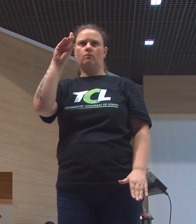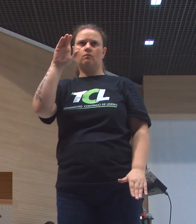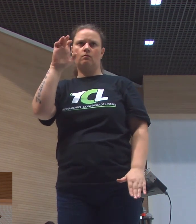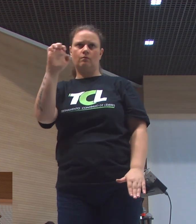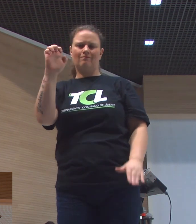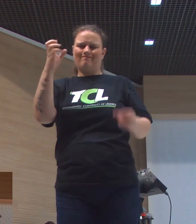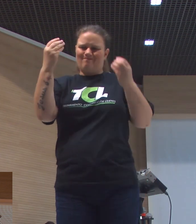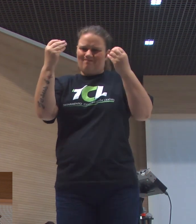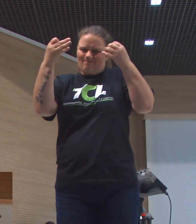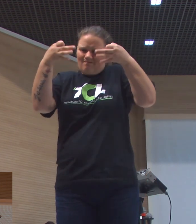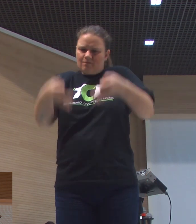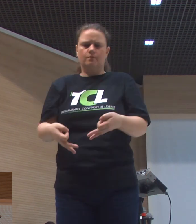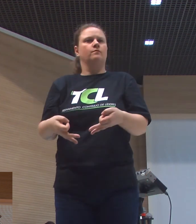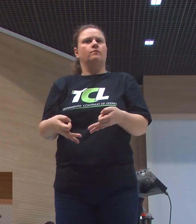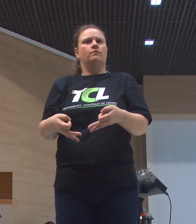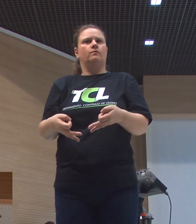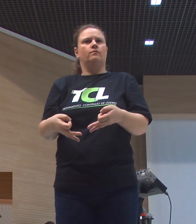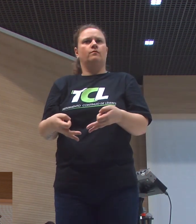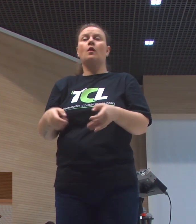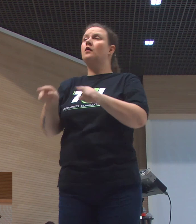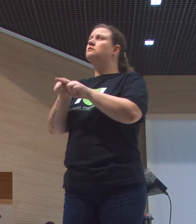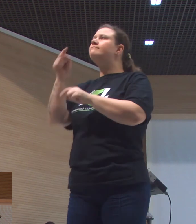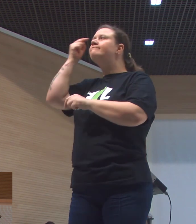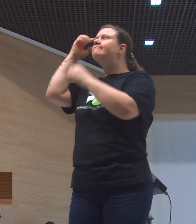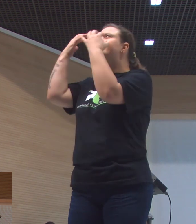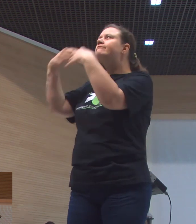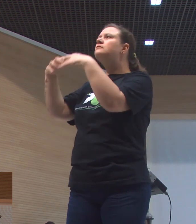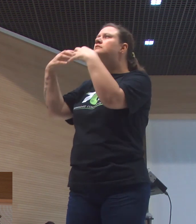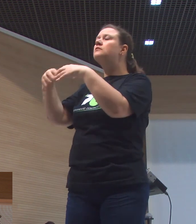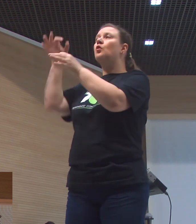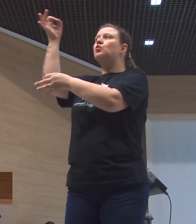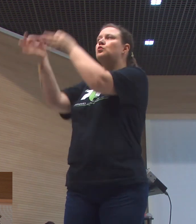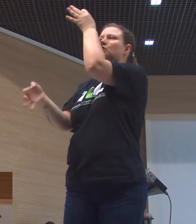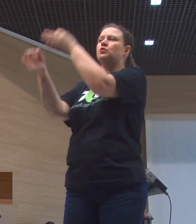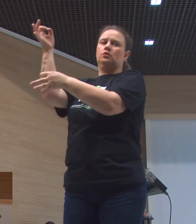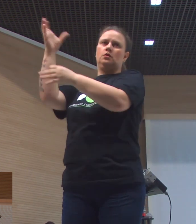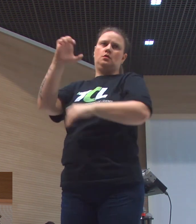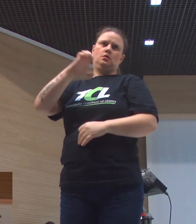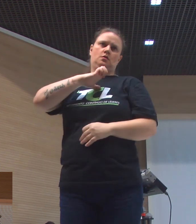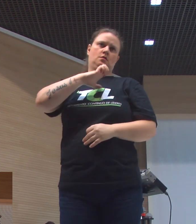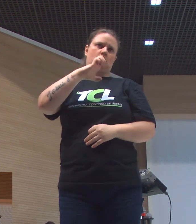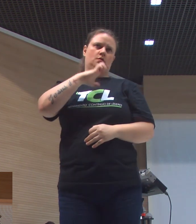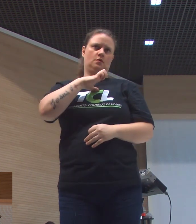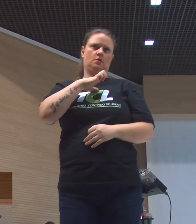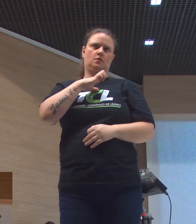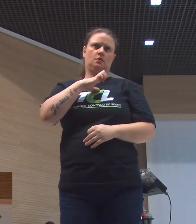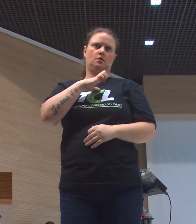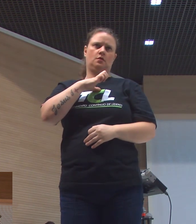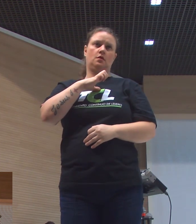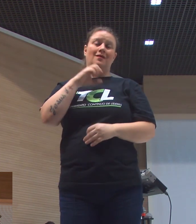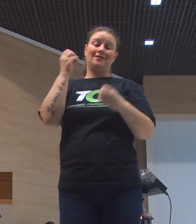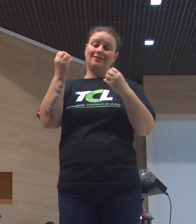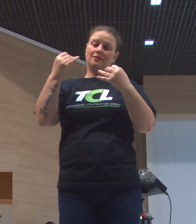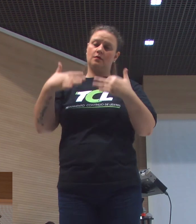nomear como uma justiça ética. E hoje a gente vai falar sobre essa justiça, está